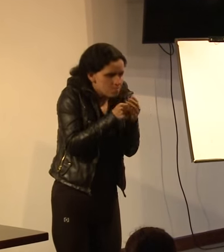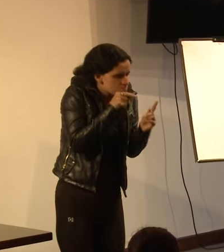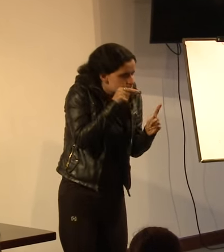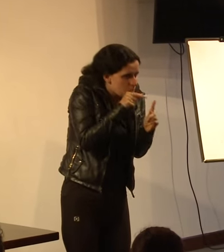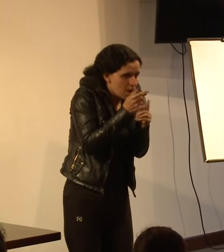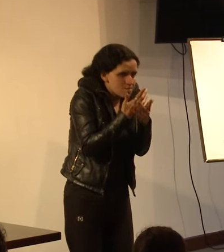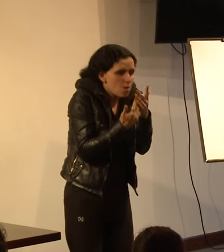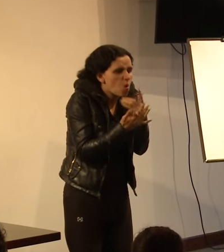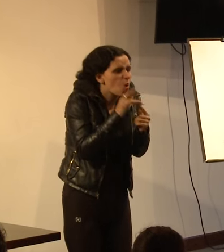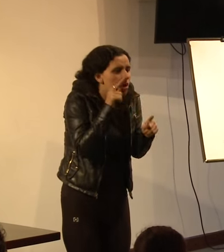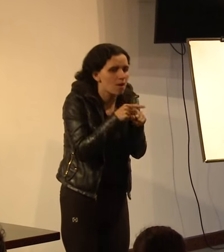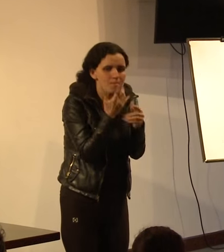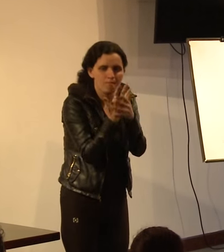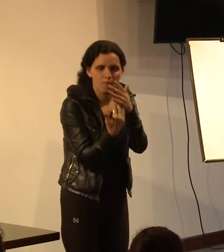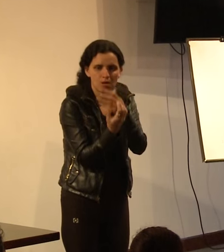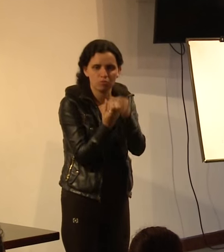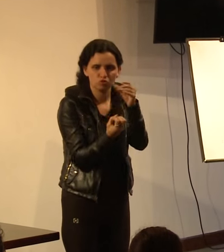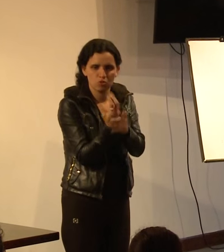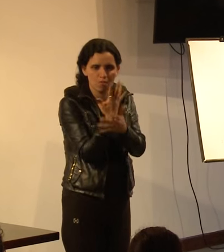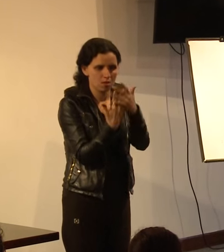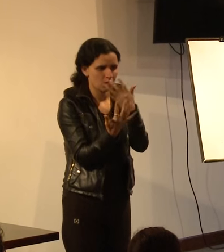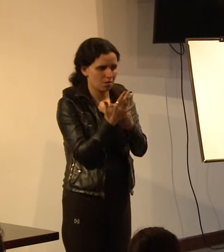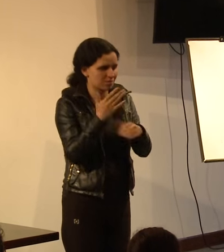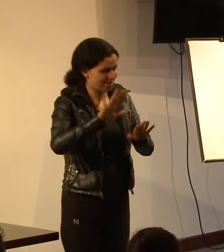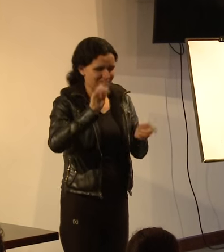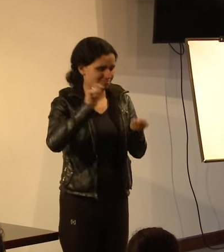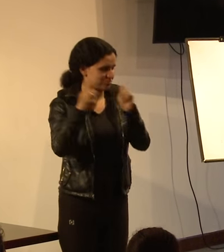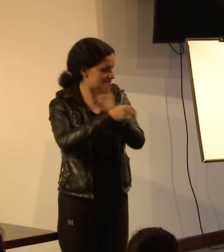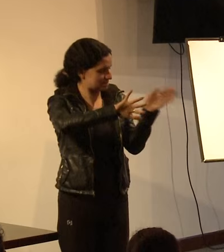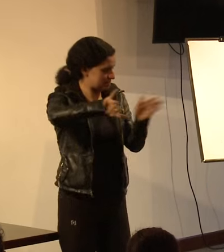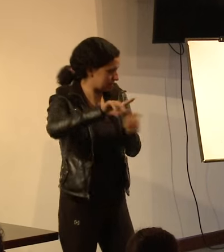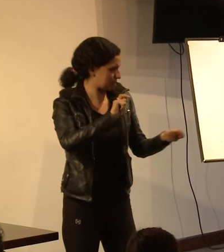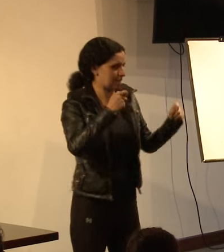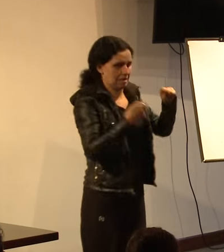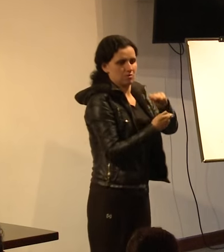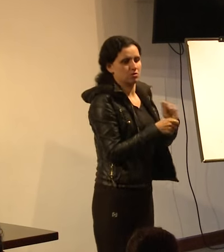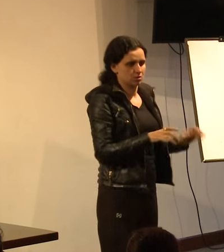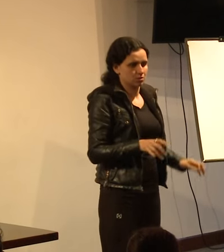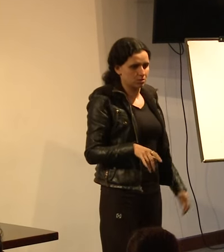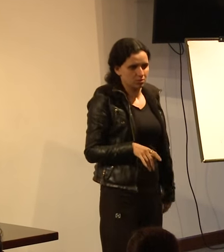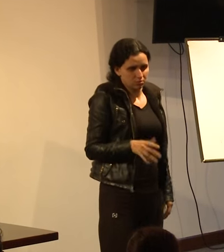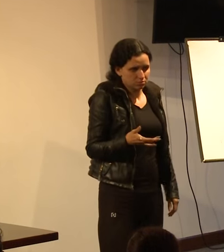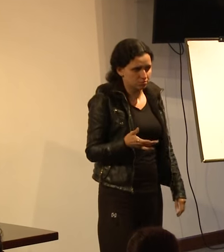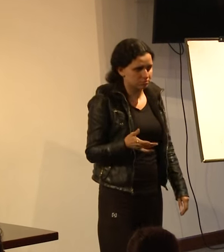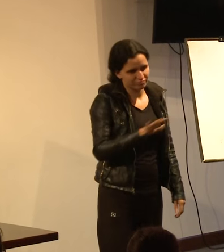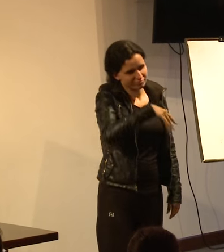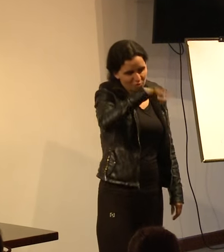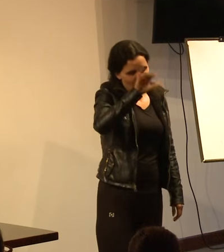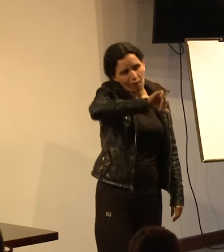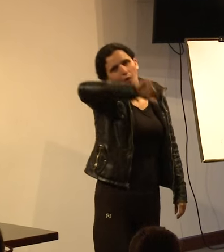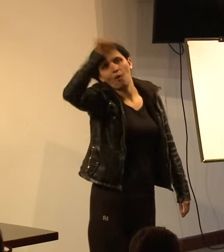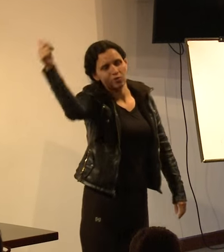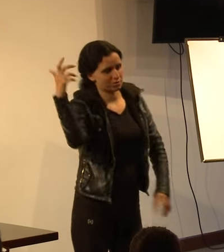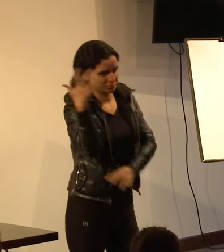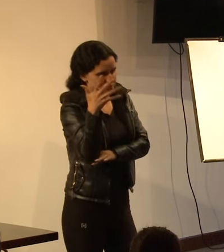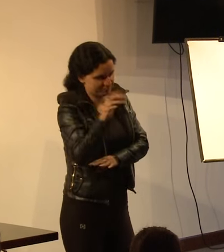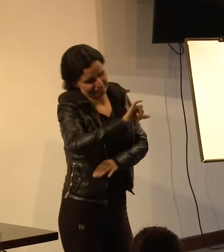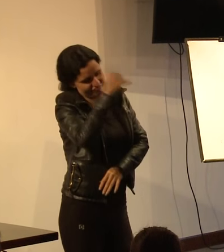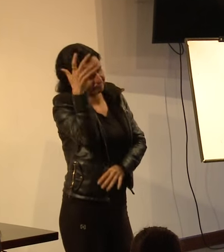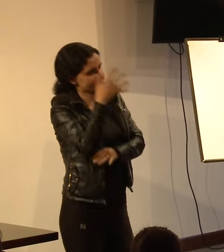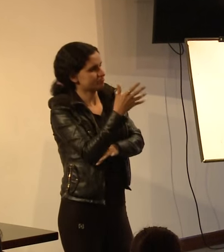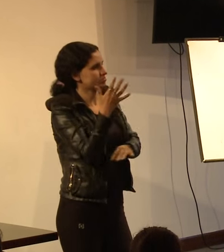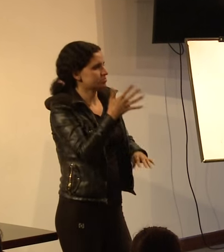la manufactura. Ya afortunadamente ese panorama ha ido cambiando y eso sería como para hablar en otra charla, que tiene